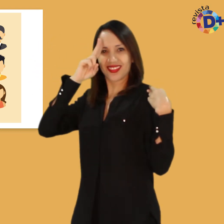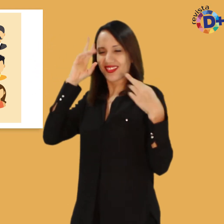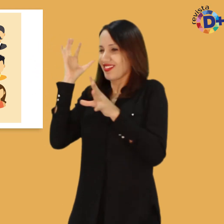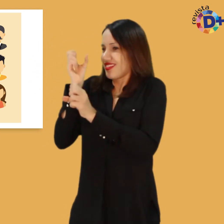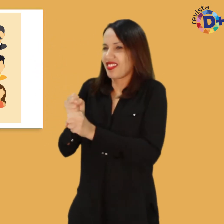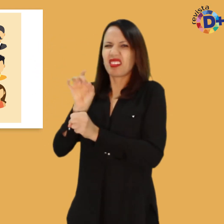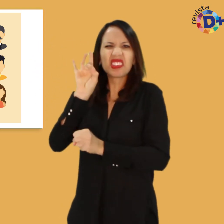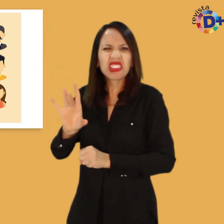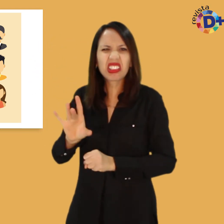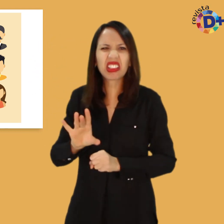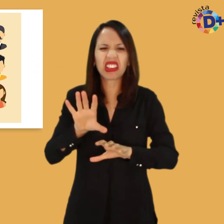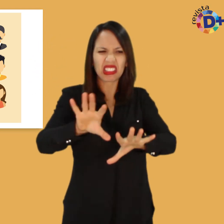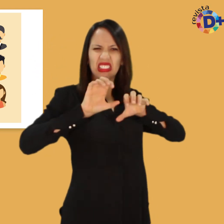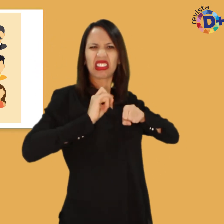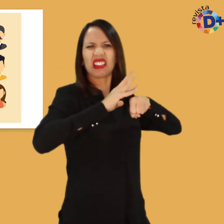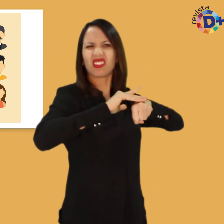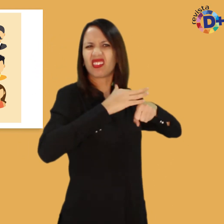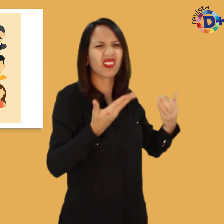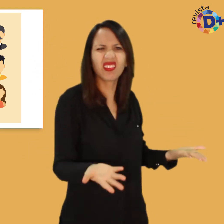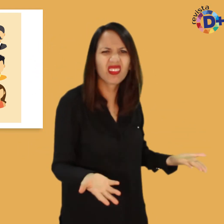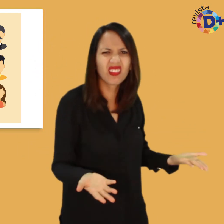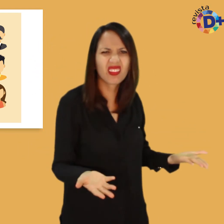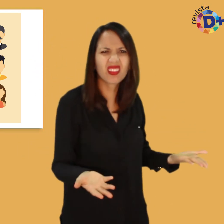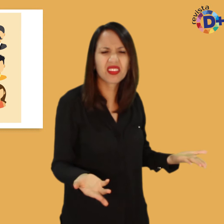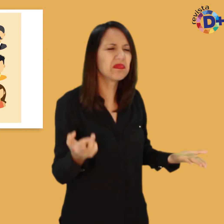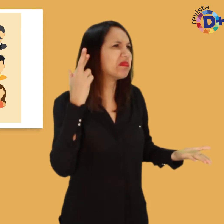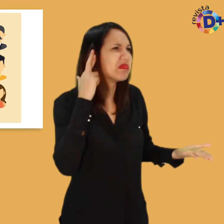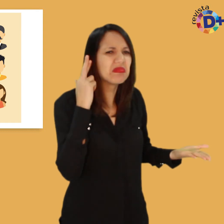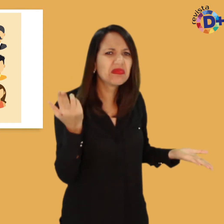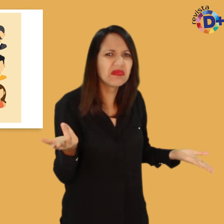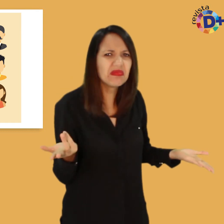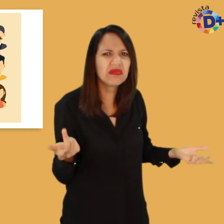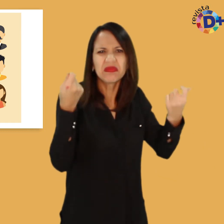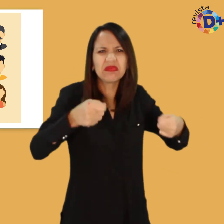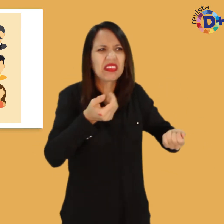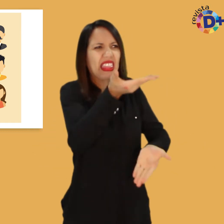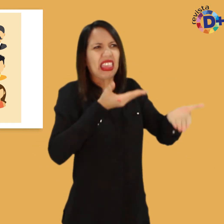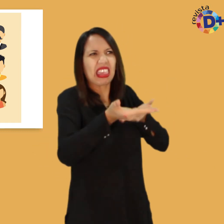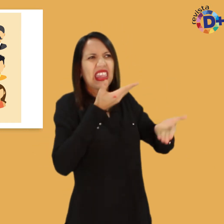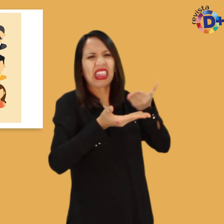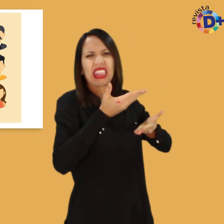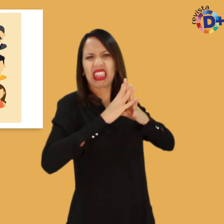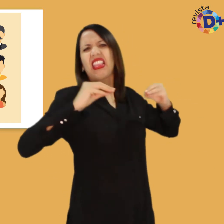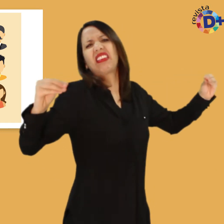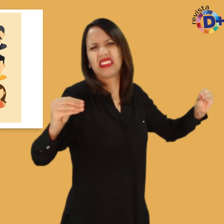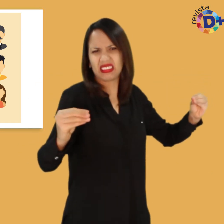um portador de uma patologia, a surdez, que precisa ser tratada, curada,